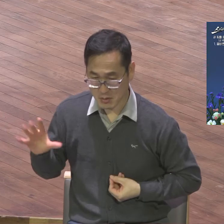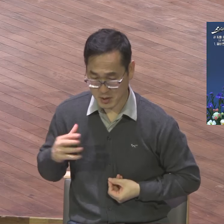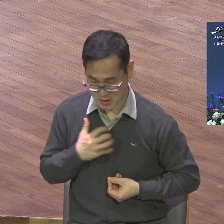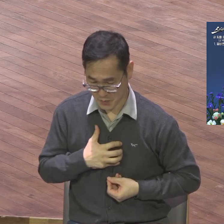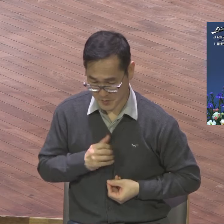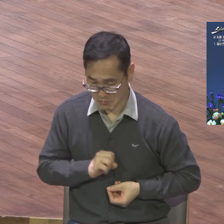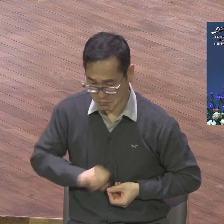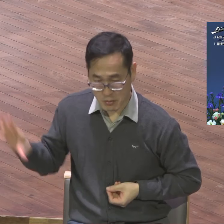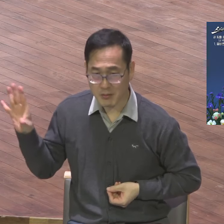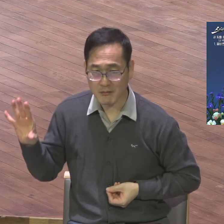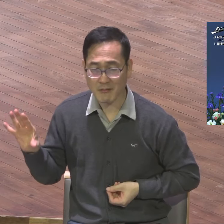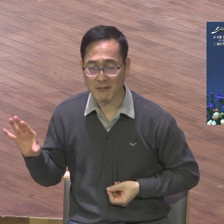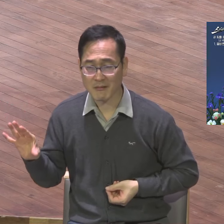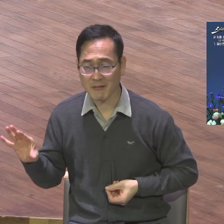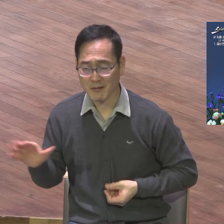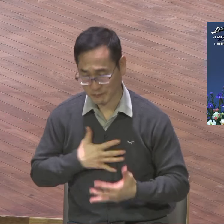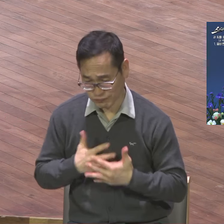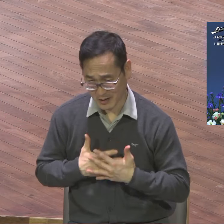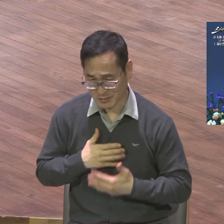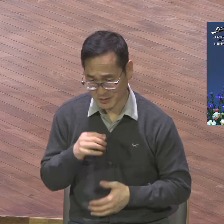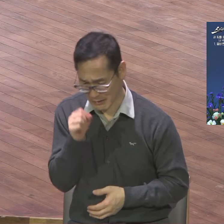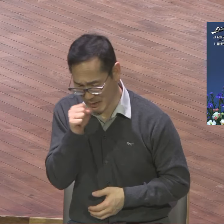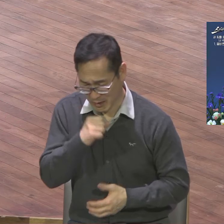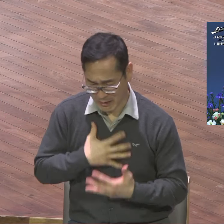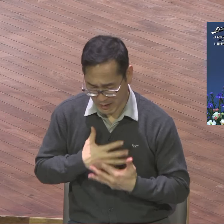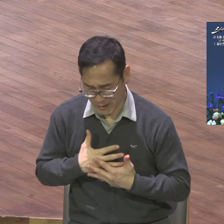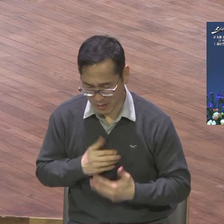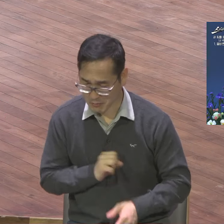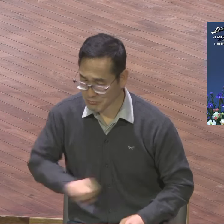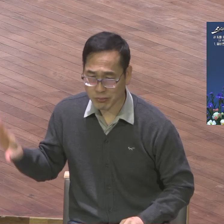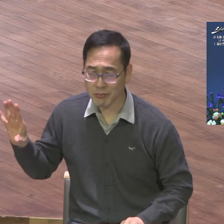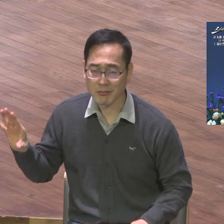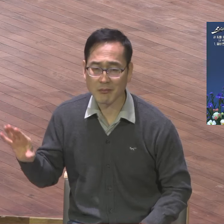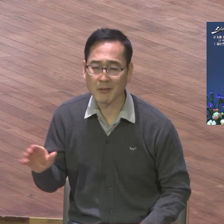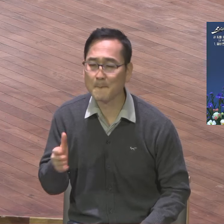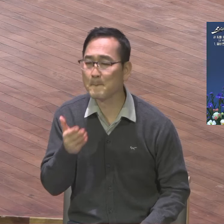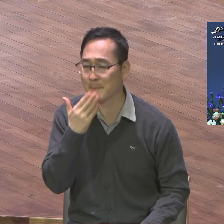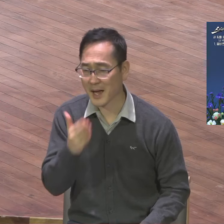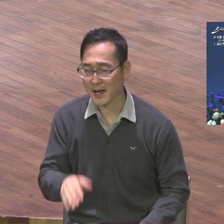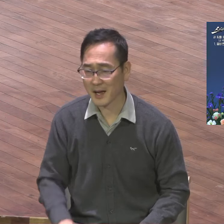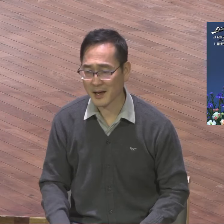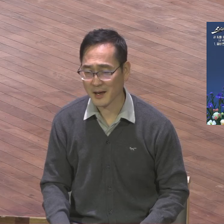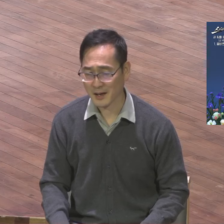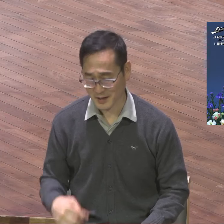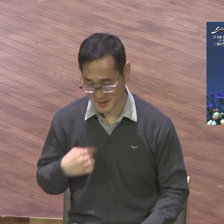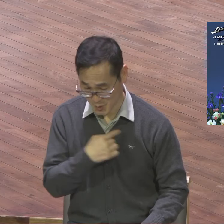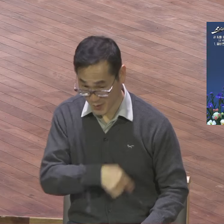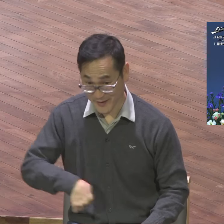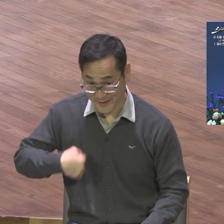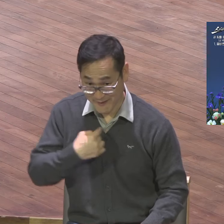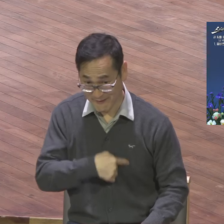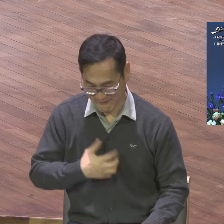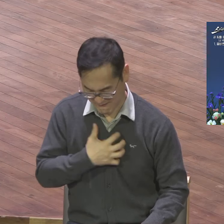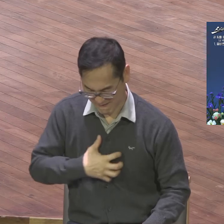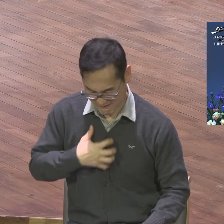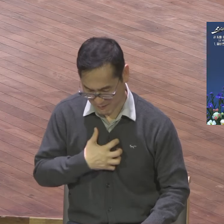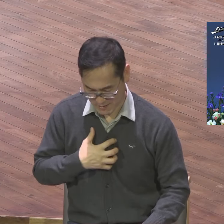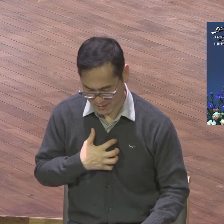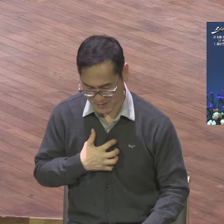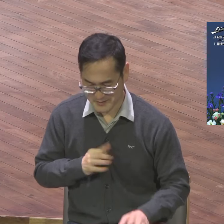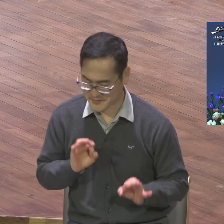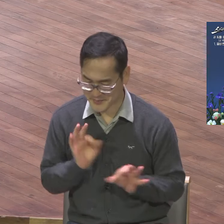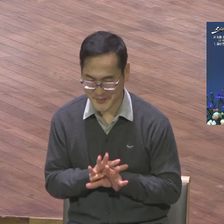걱정, 근심, 불안, 초조 그것이 머릿속에 꽉 찼던 것이 다 내려놓고